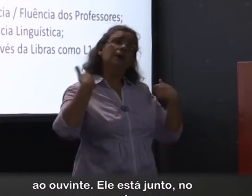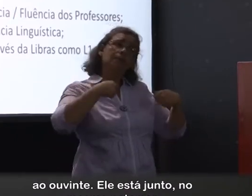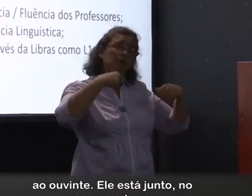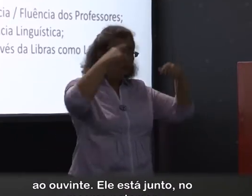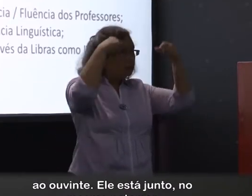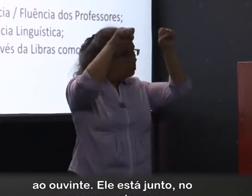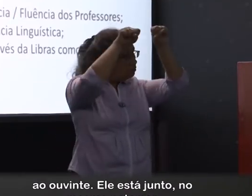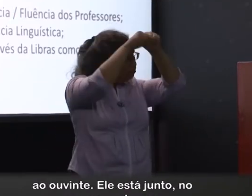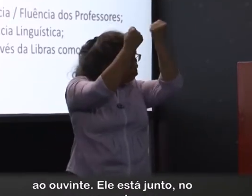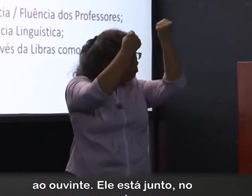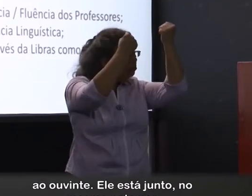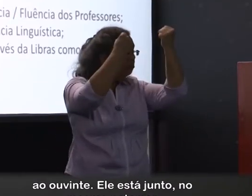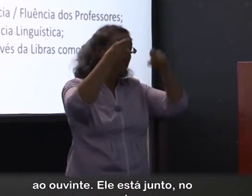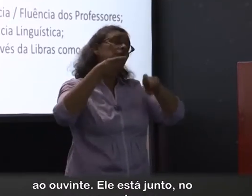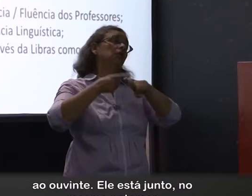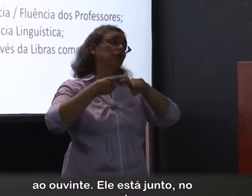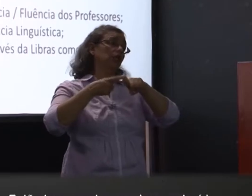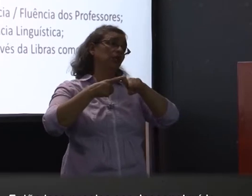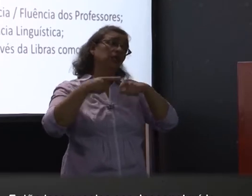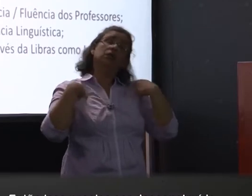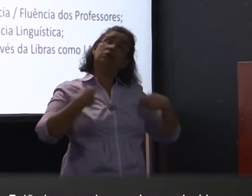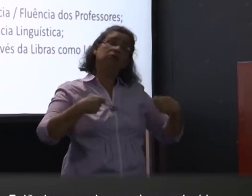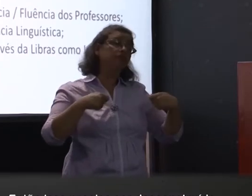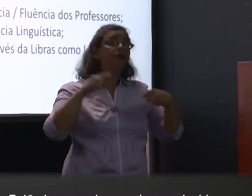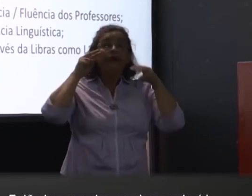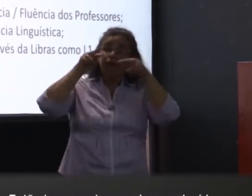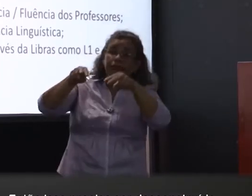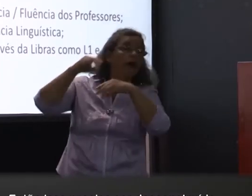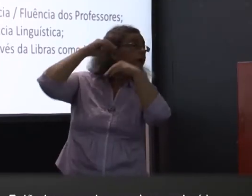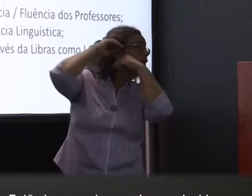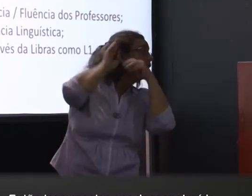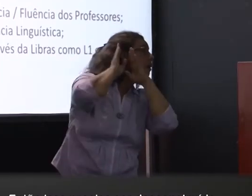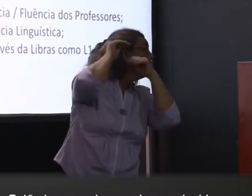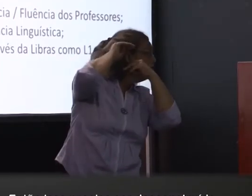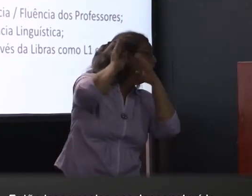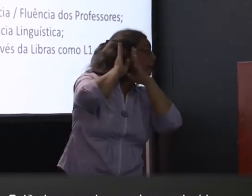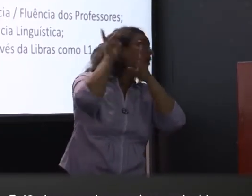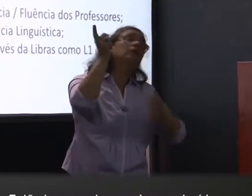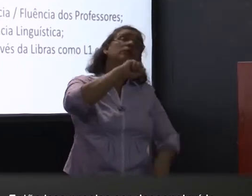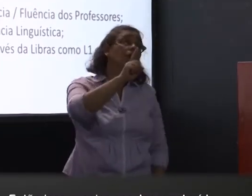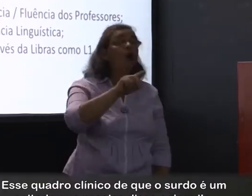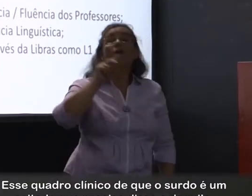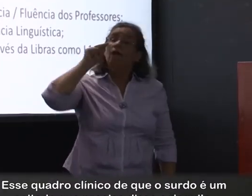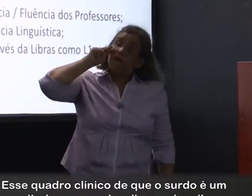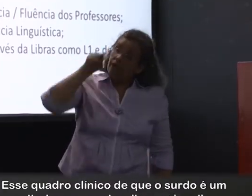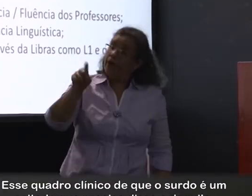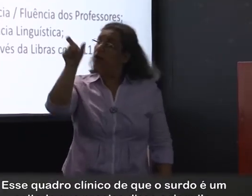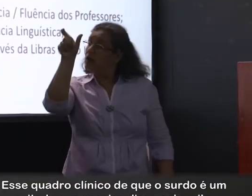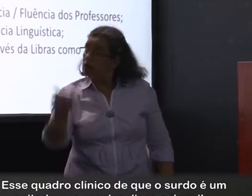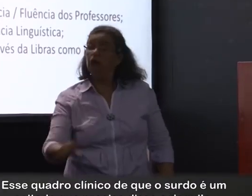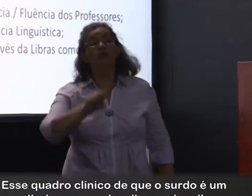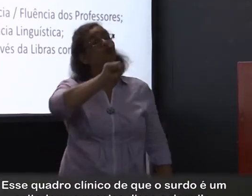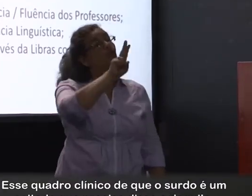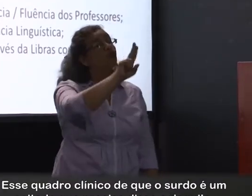ele está ali junto, no mesmo patamar, então isso precisa ser desconstruído, né? Esse lance, isso da surdez, de